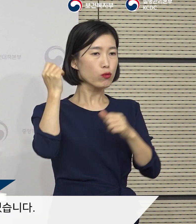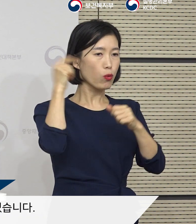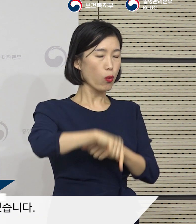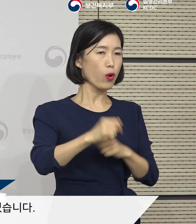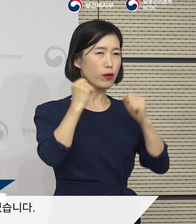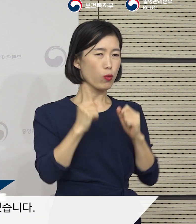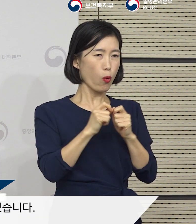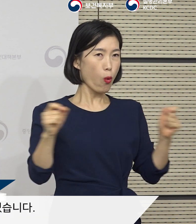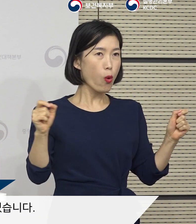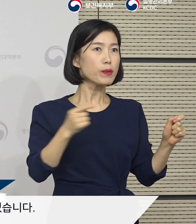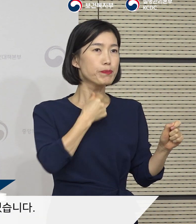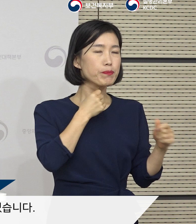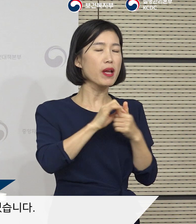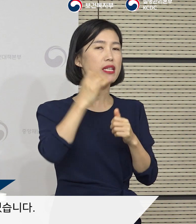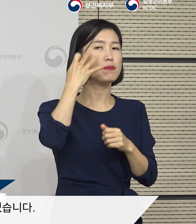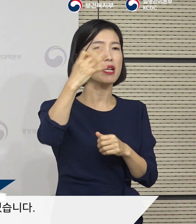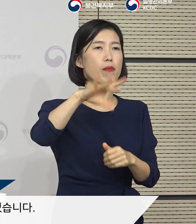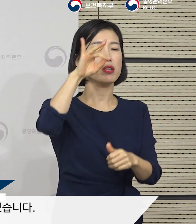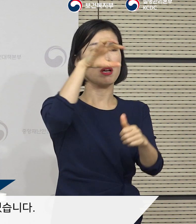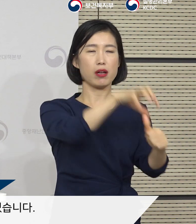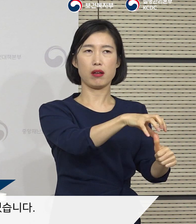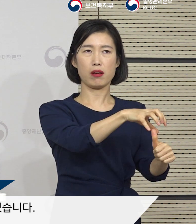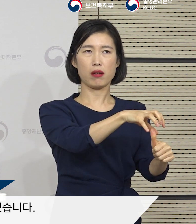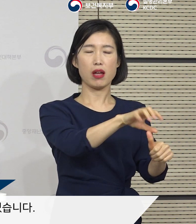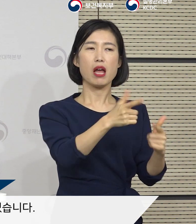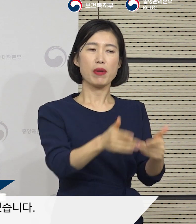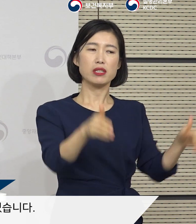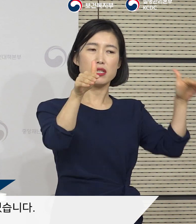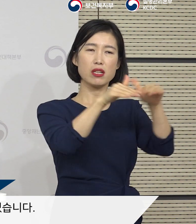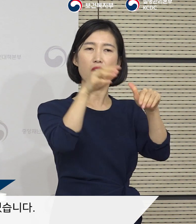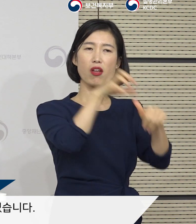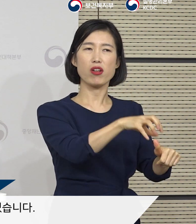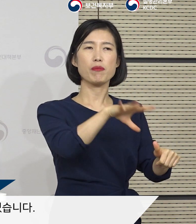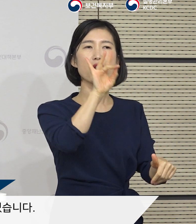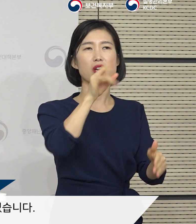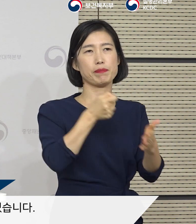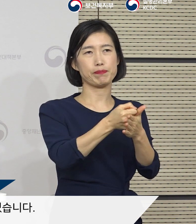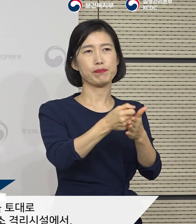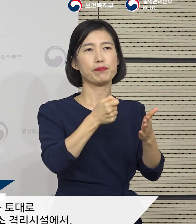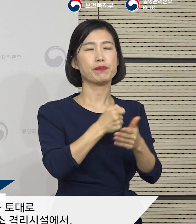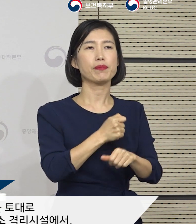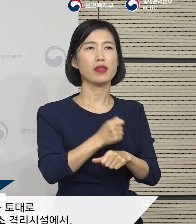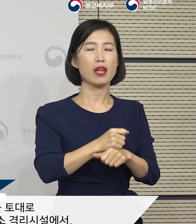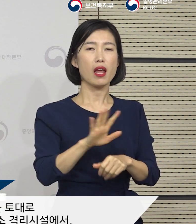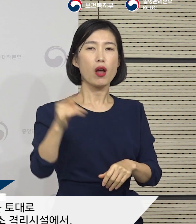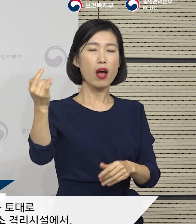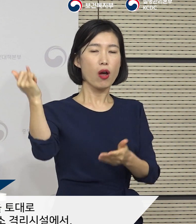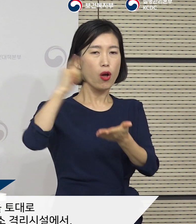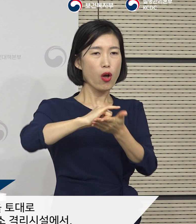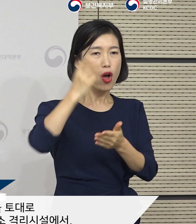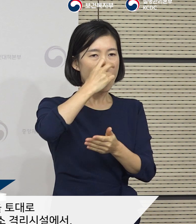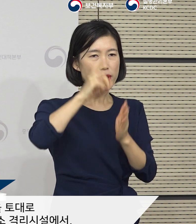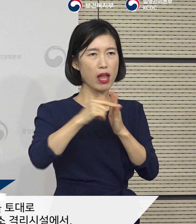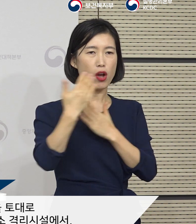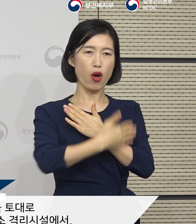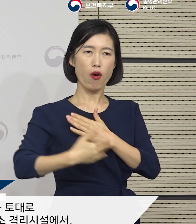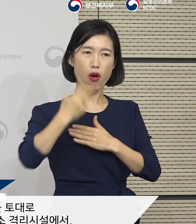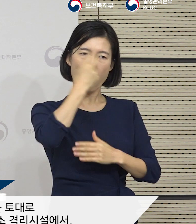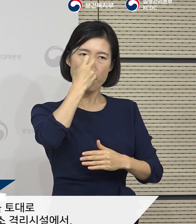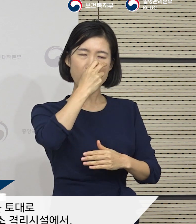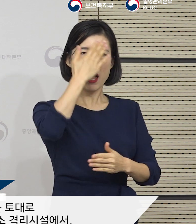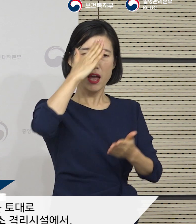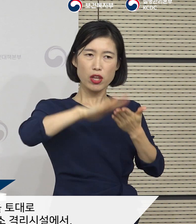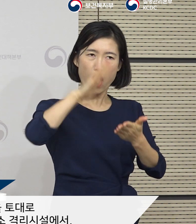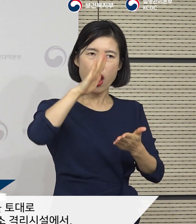대해서는 14일간 자가격리 또는 시설격리를 실시하기로 하였습니다. 검역 과정에서 건강상태 질문서,